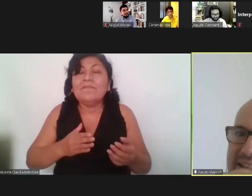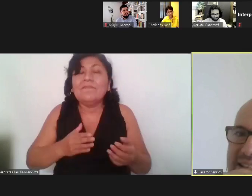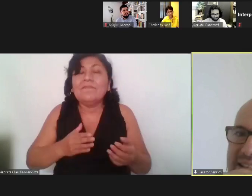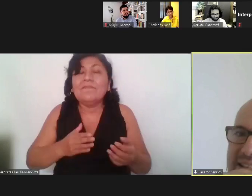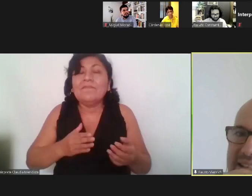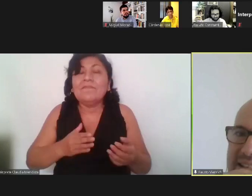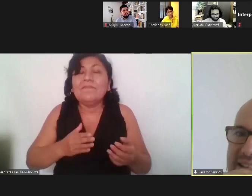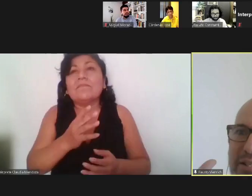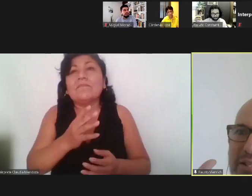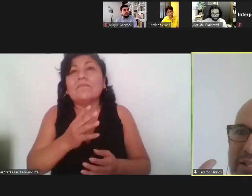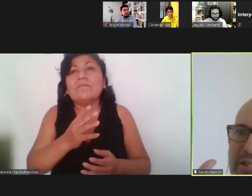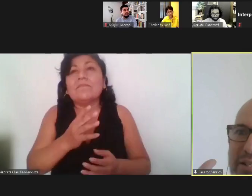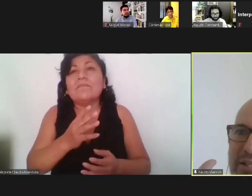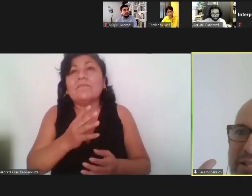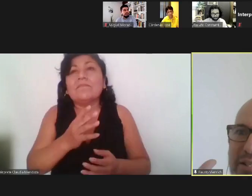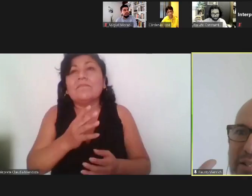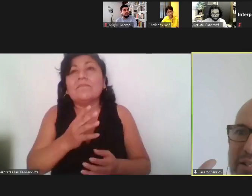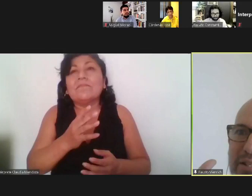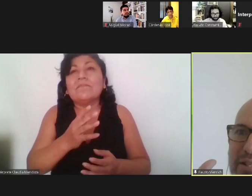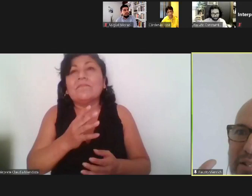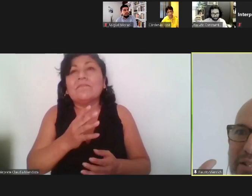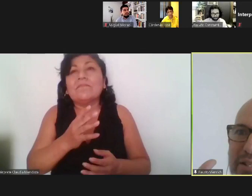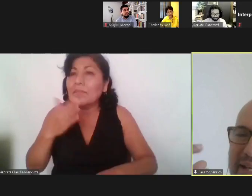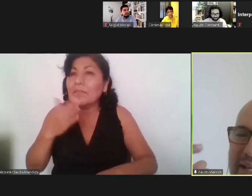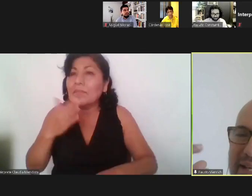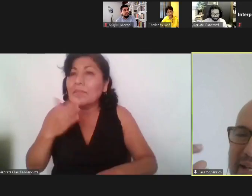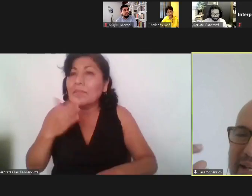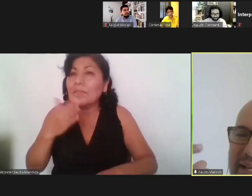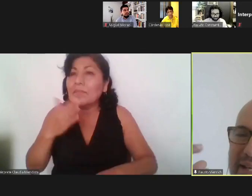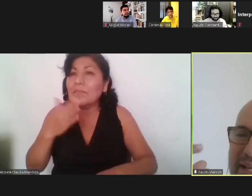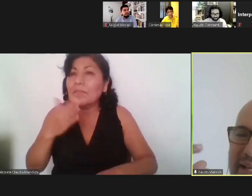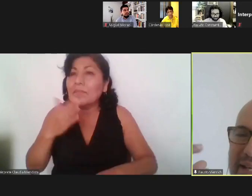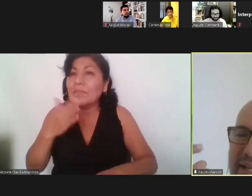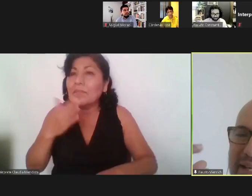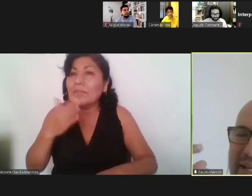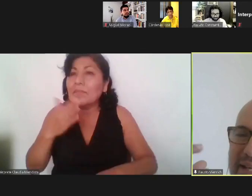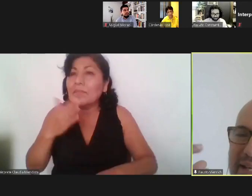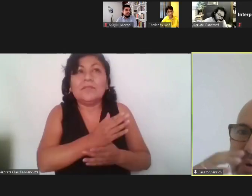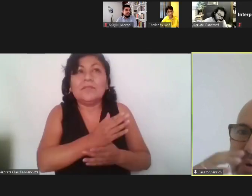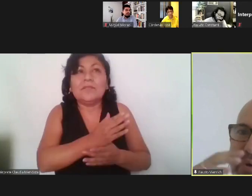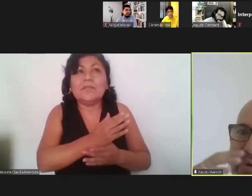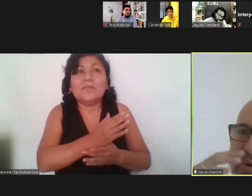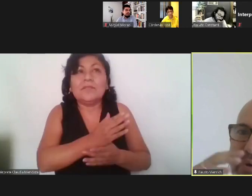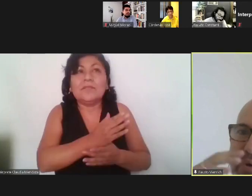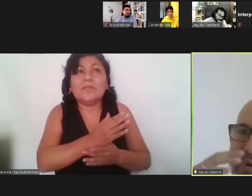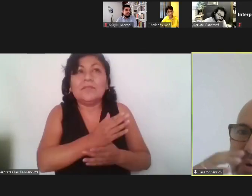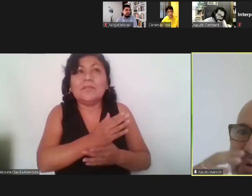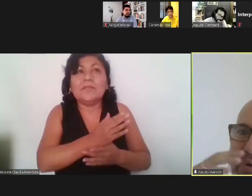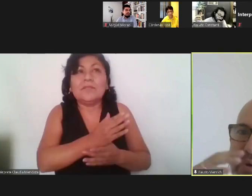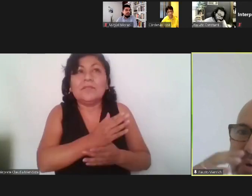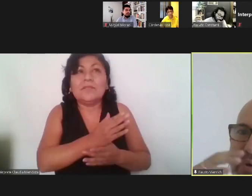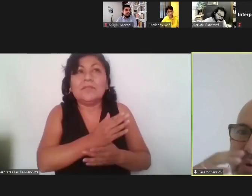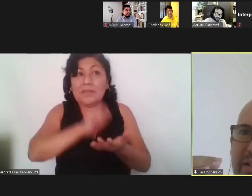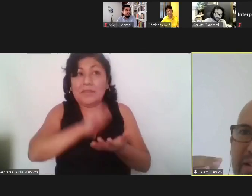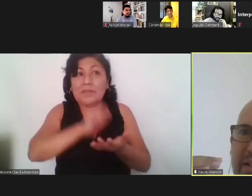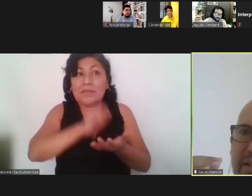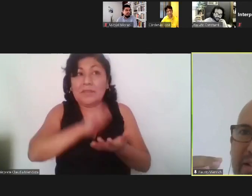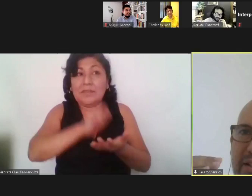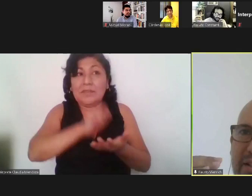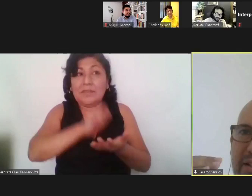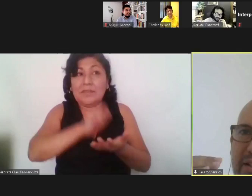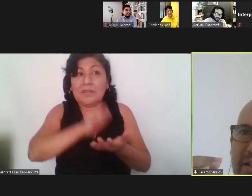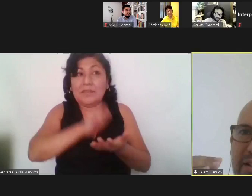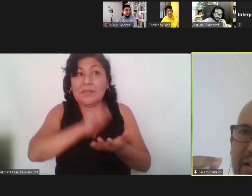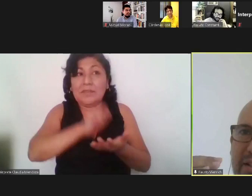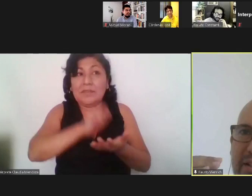nivel de instituciones internacionales como la OMPI es un tema trascendental, porque puede ser generador de, no